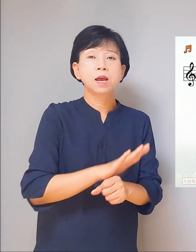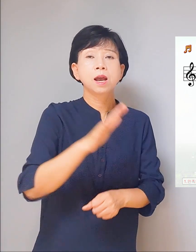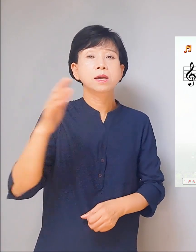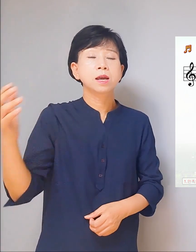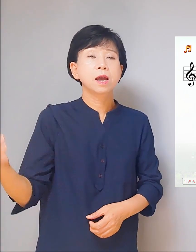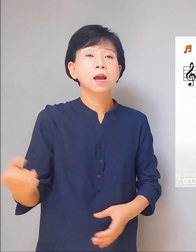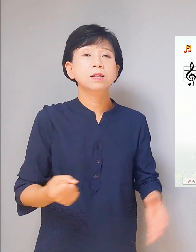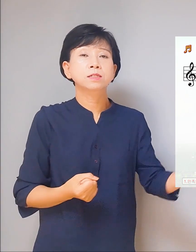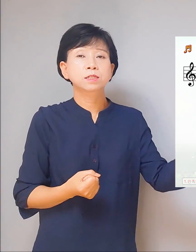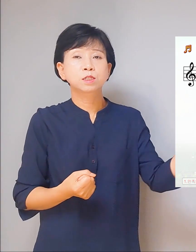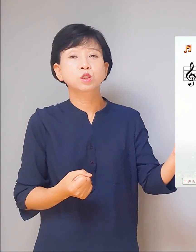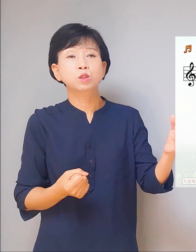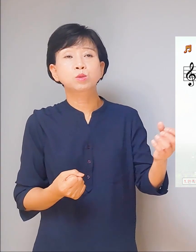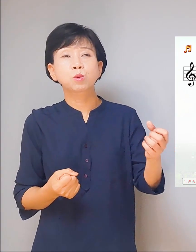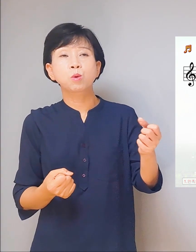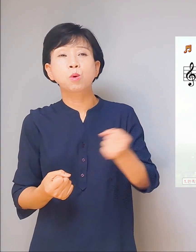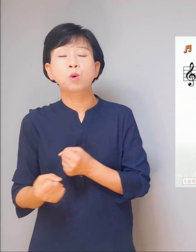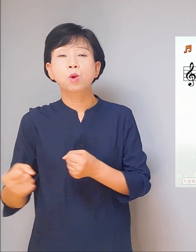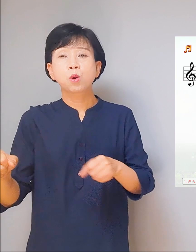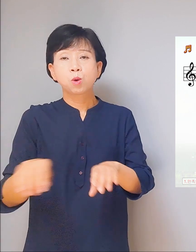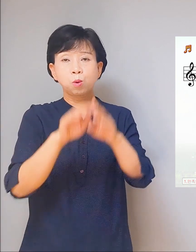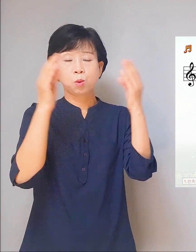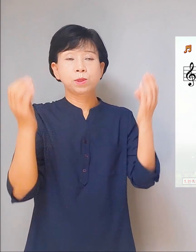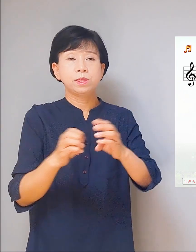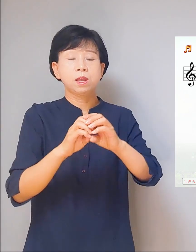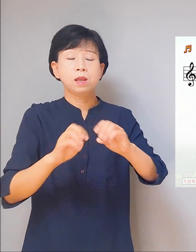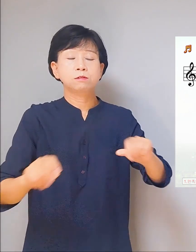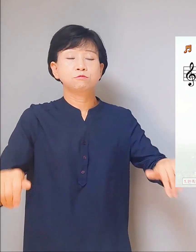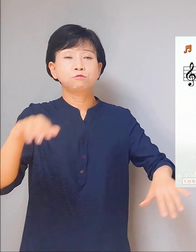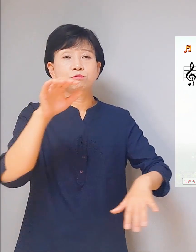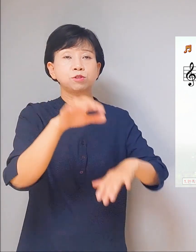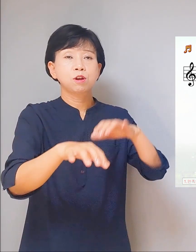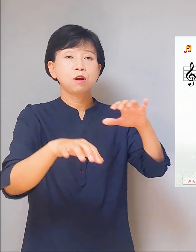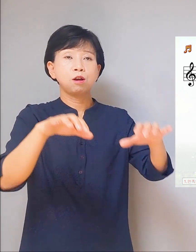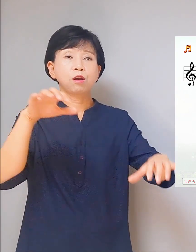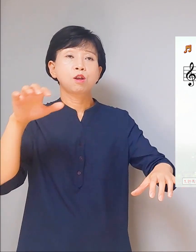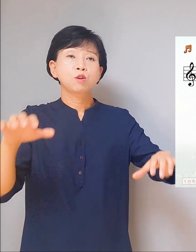손에 사랑을 들고 온 땅